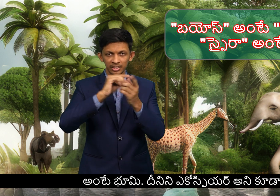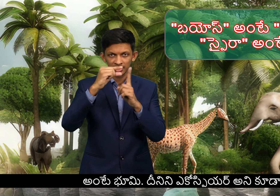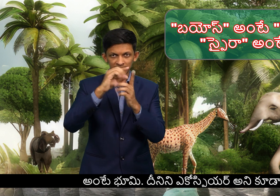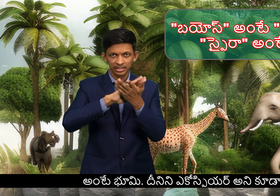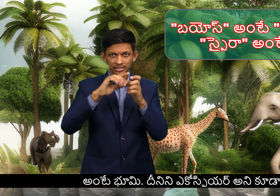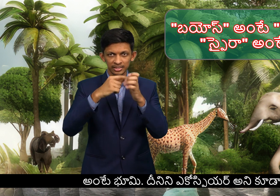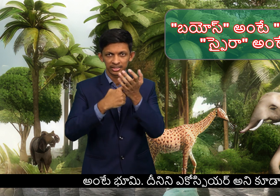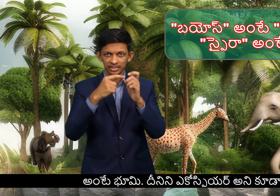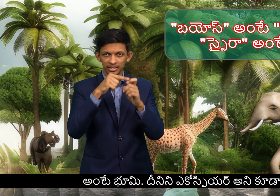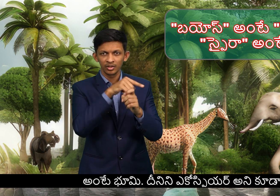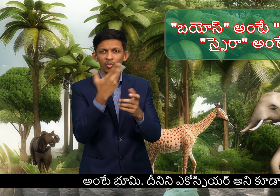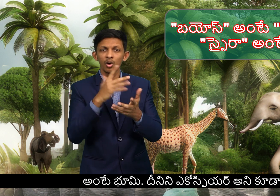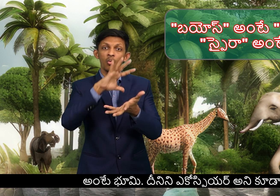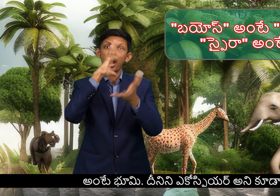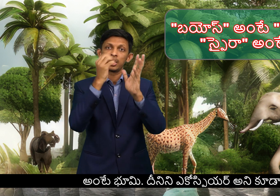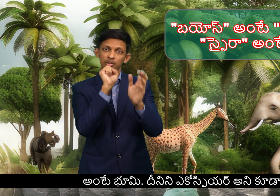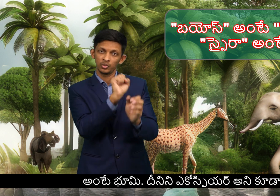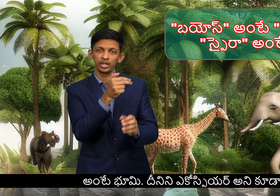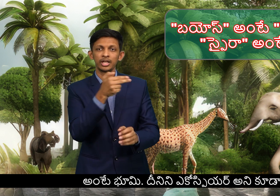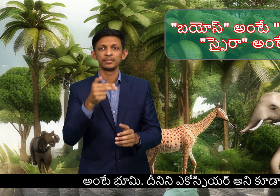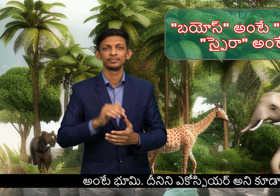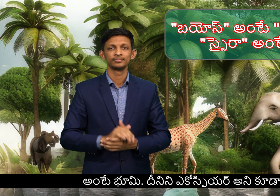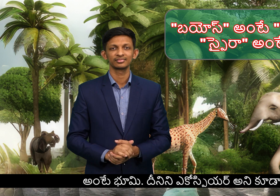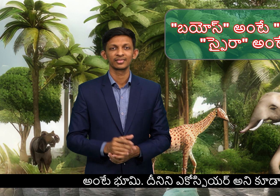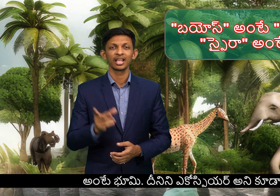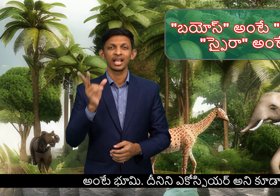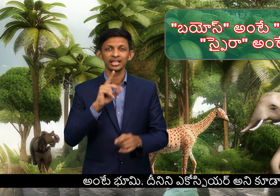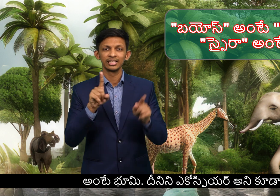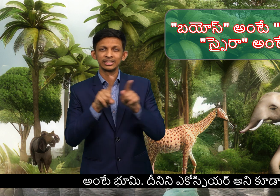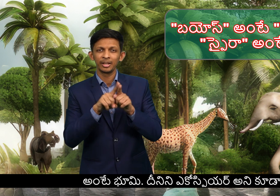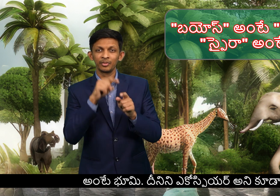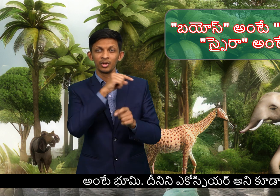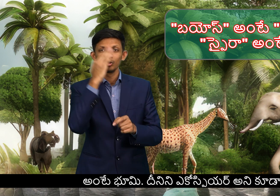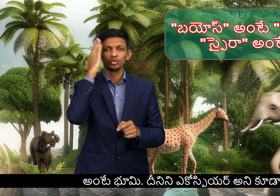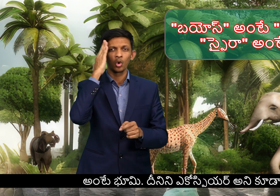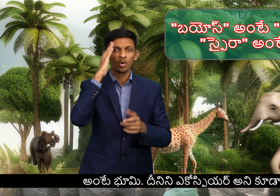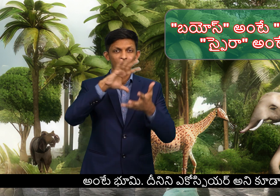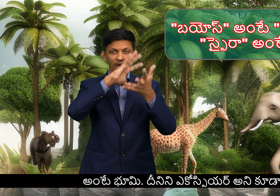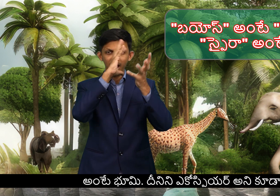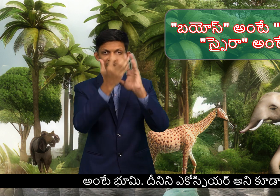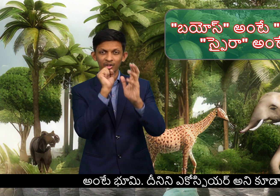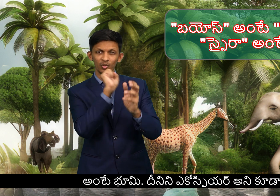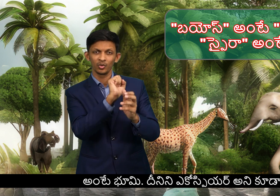అంటే భూమి. దీనిని ఎకోస్పియర్ అని కూడా అంటారు.